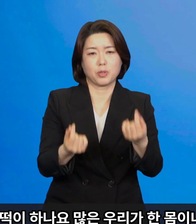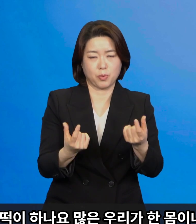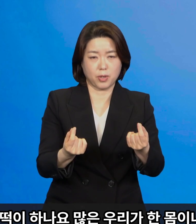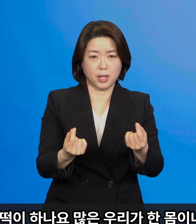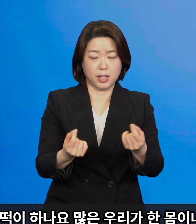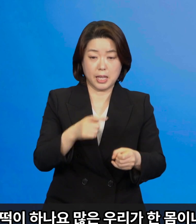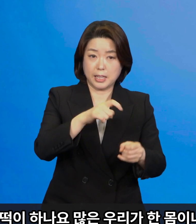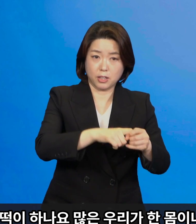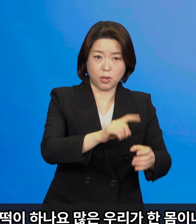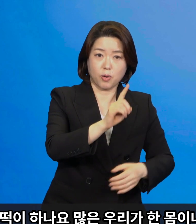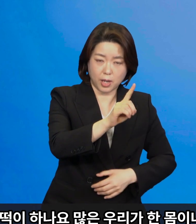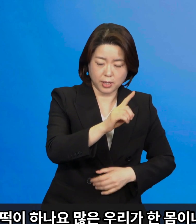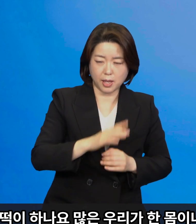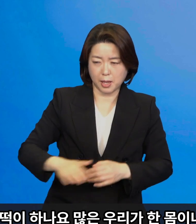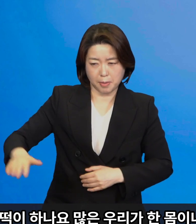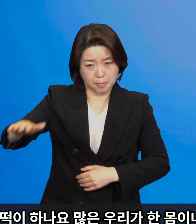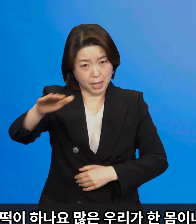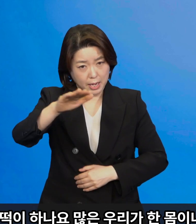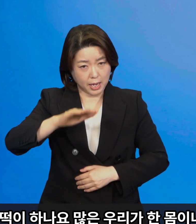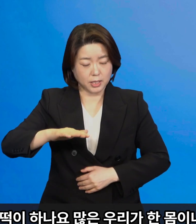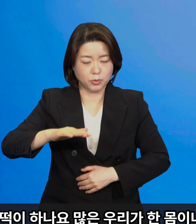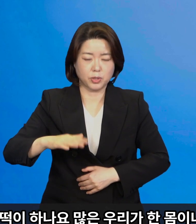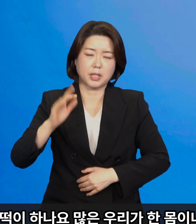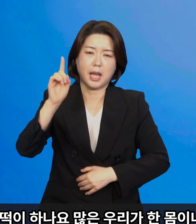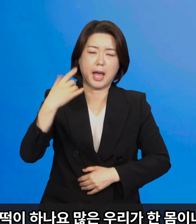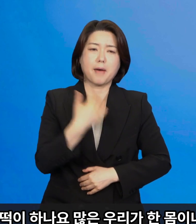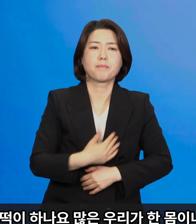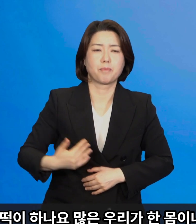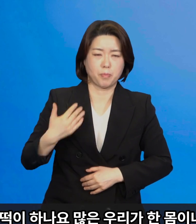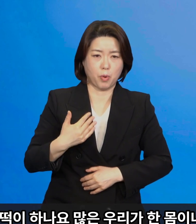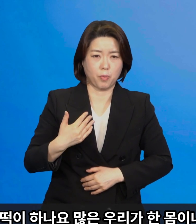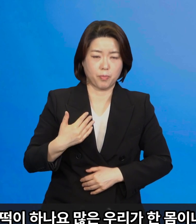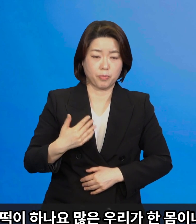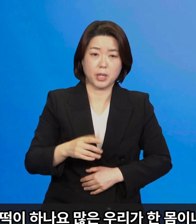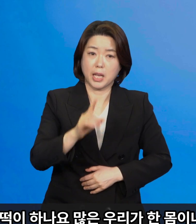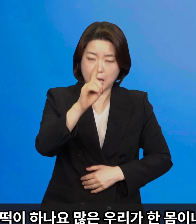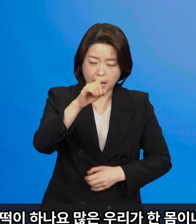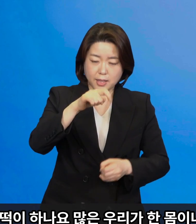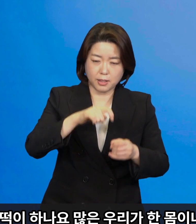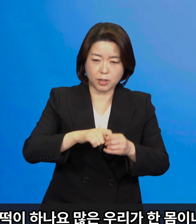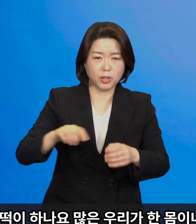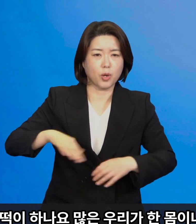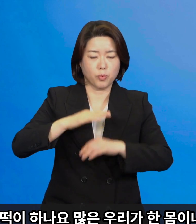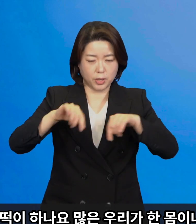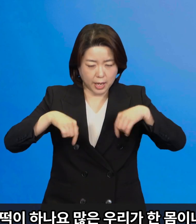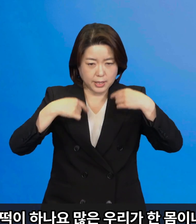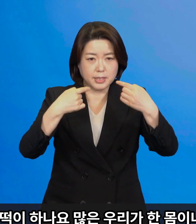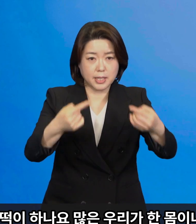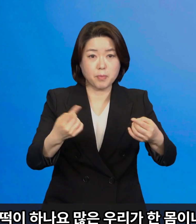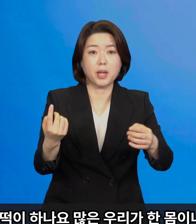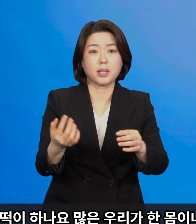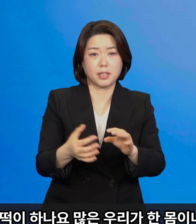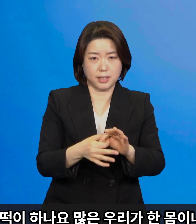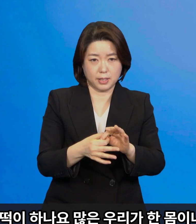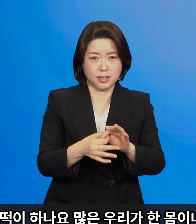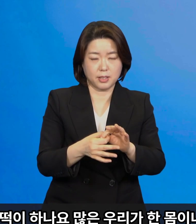떡이 하나요 많은 우리가 한 몸이니 이는 우리가 다 한 떡에